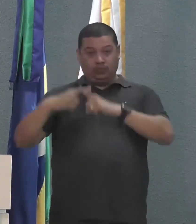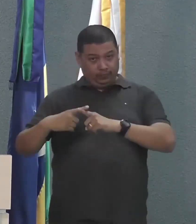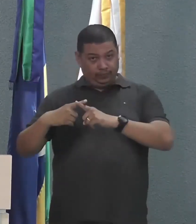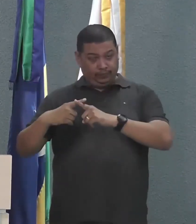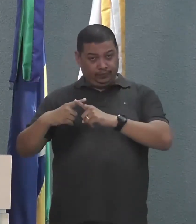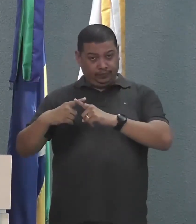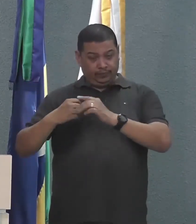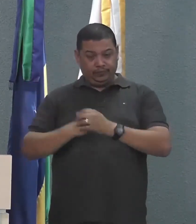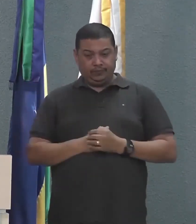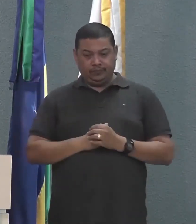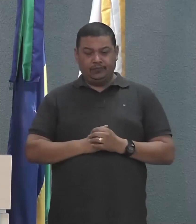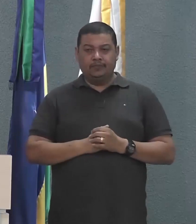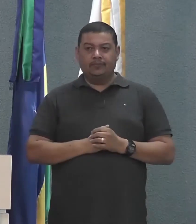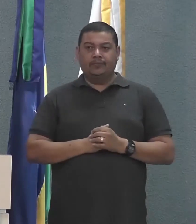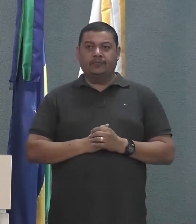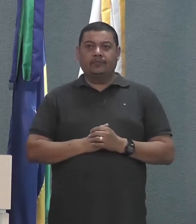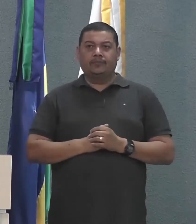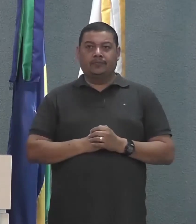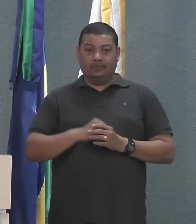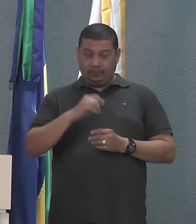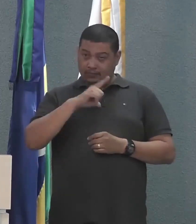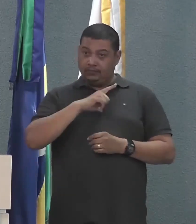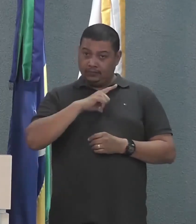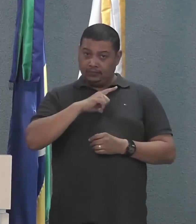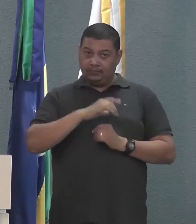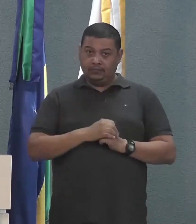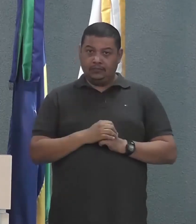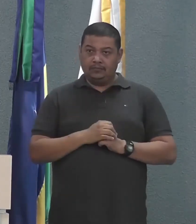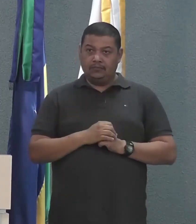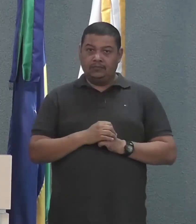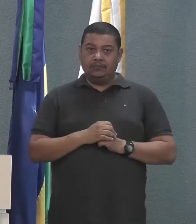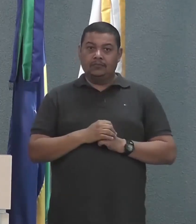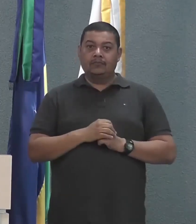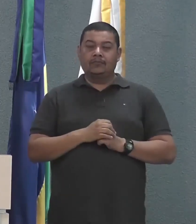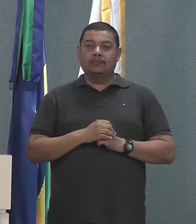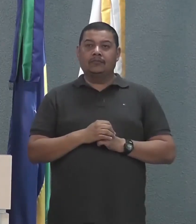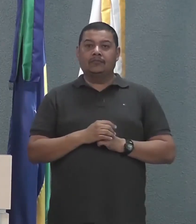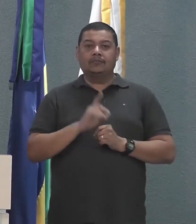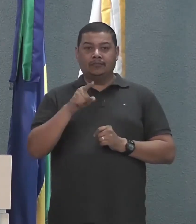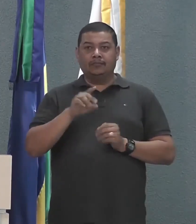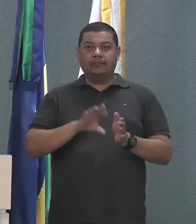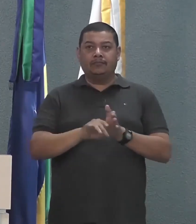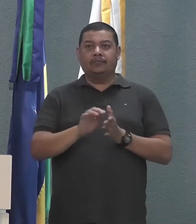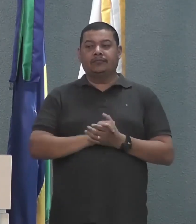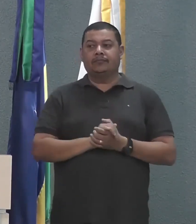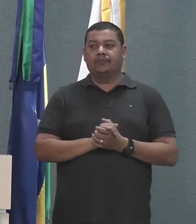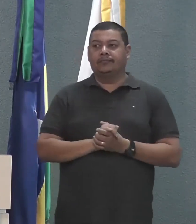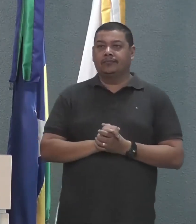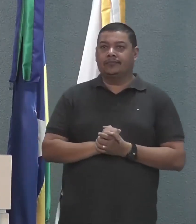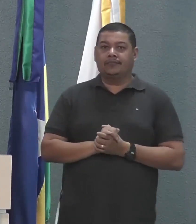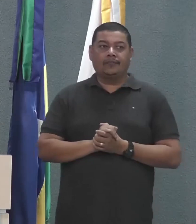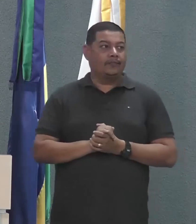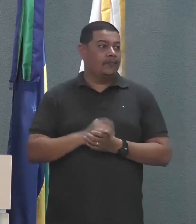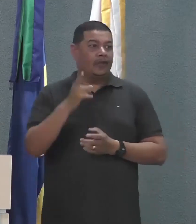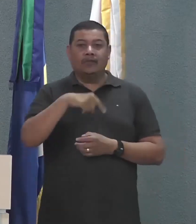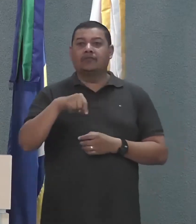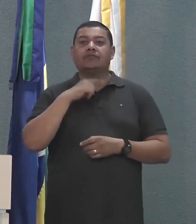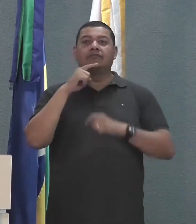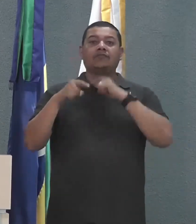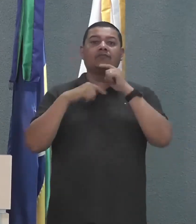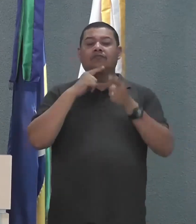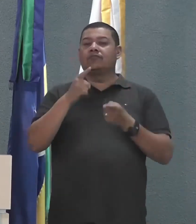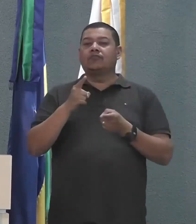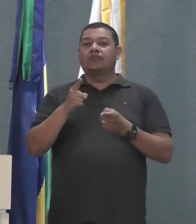de alta performance que tem no estado, né? E vocês não conseguiram